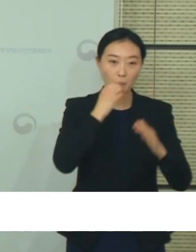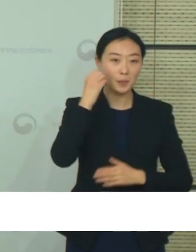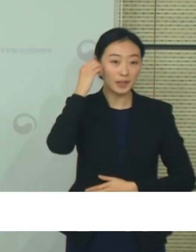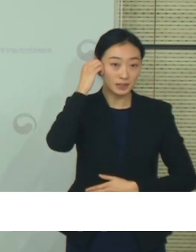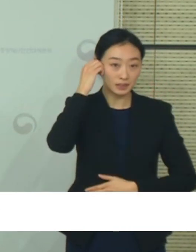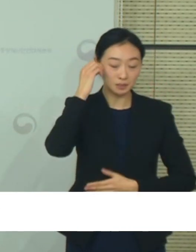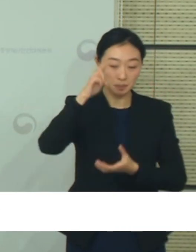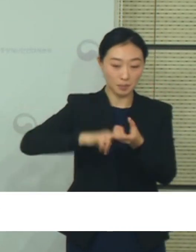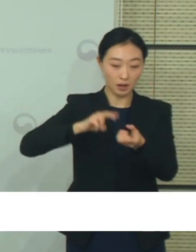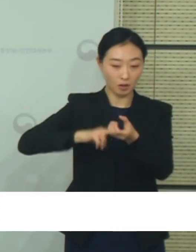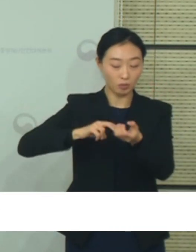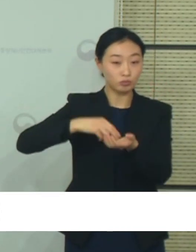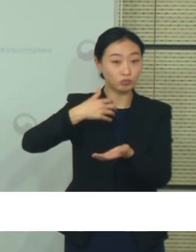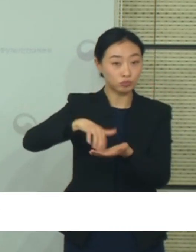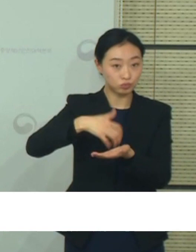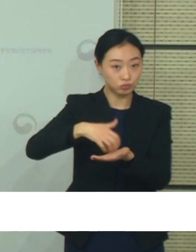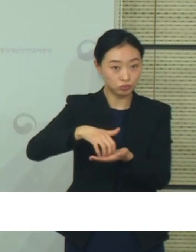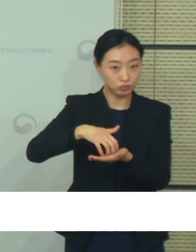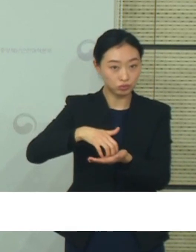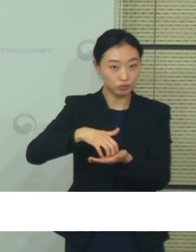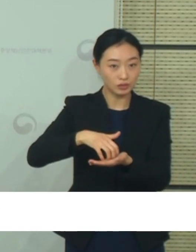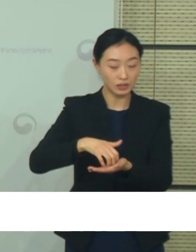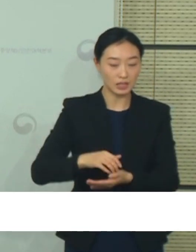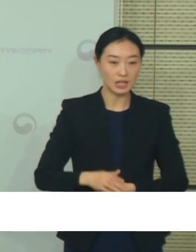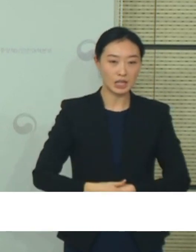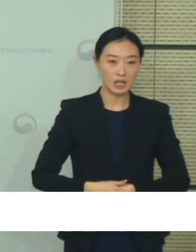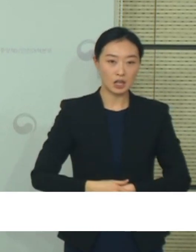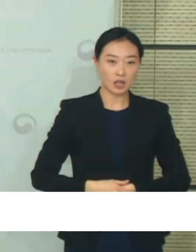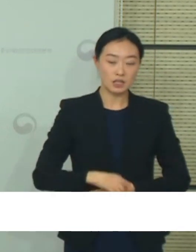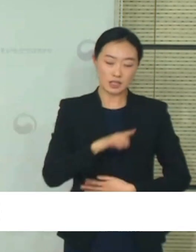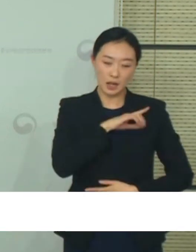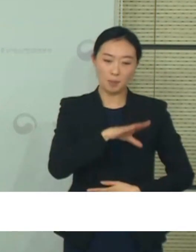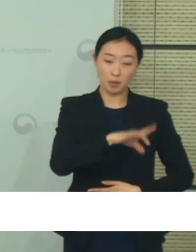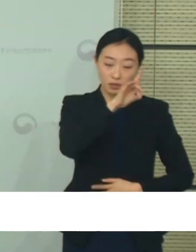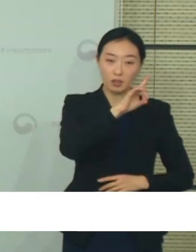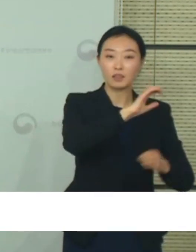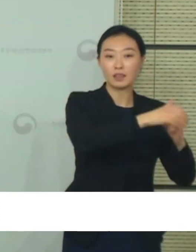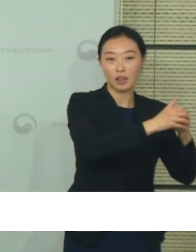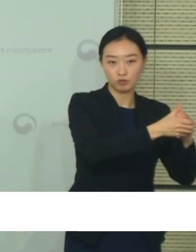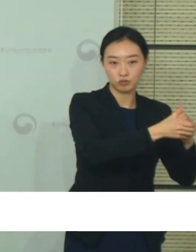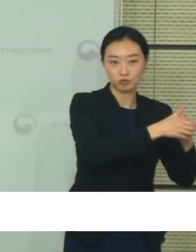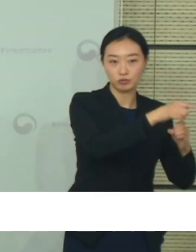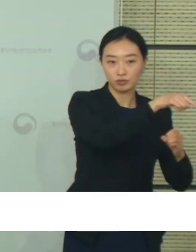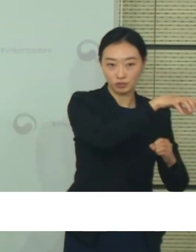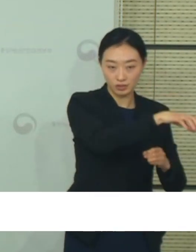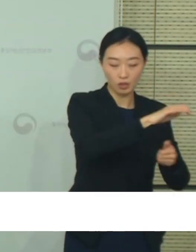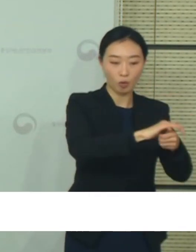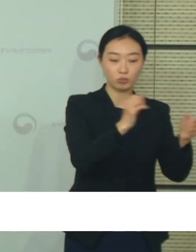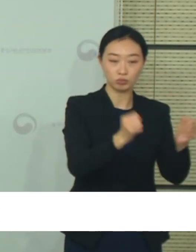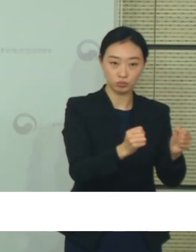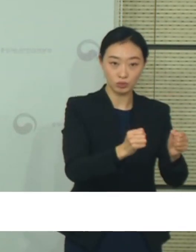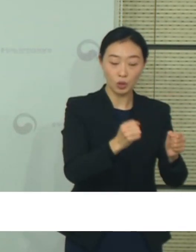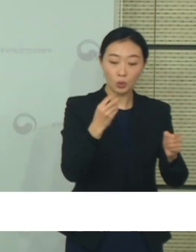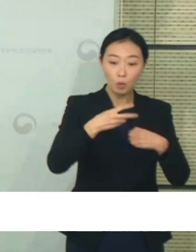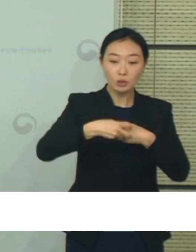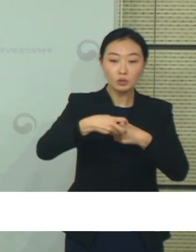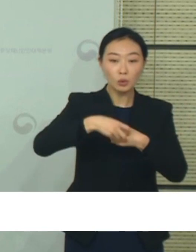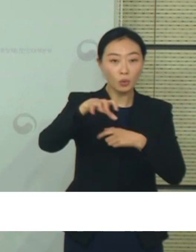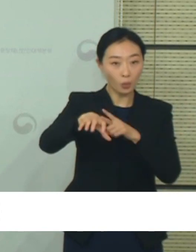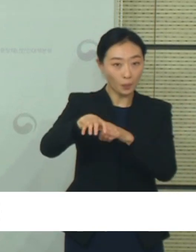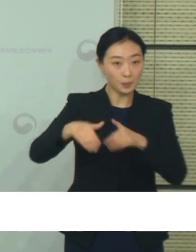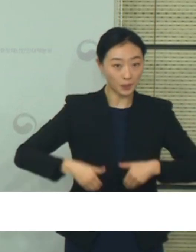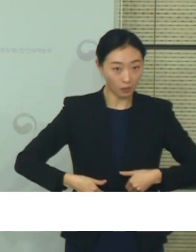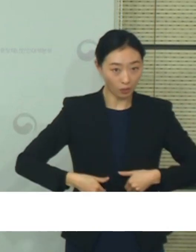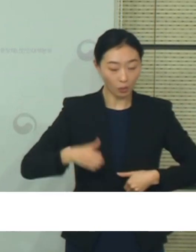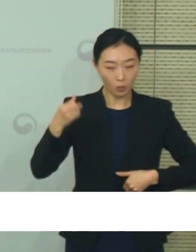물량은 우선순위를 특별재난지역이라든지 의료나 의료적으로 필요한 곳, 그다음에